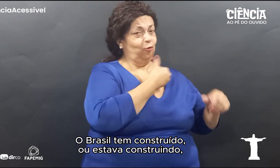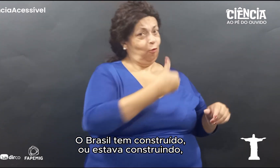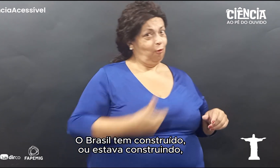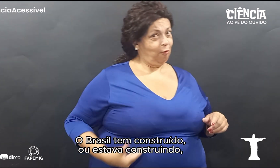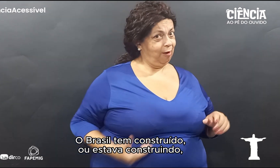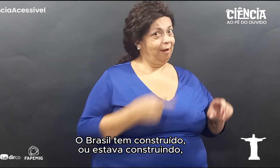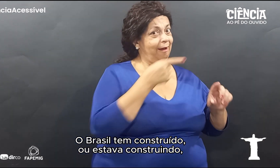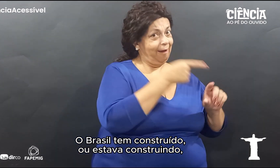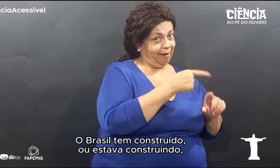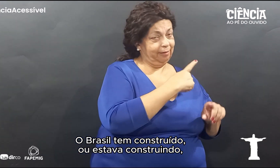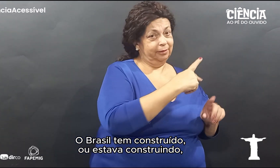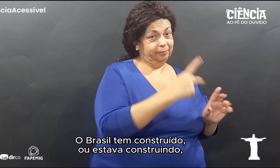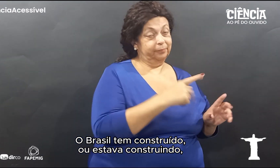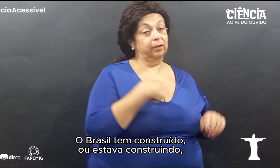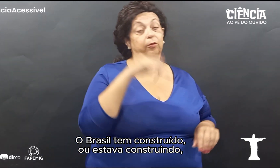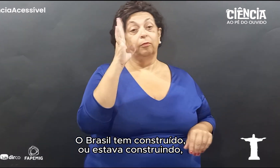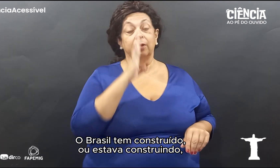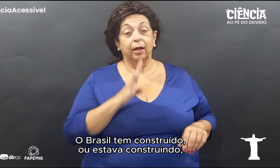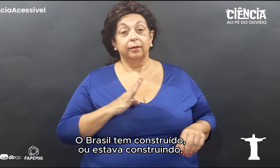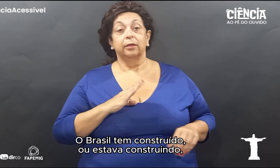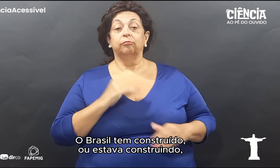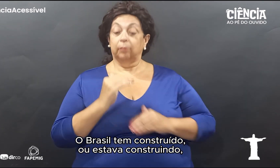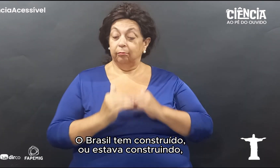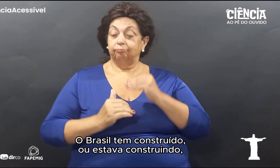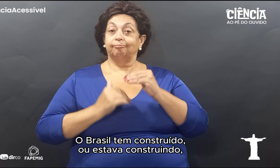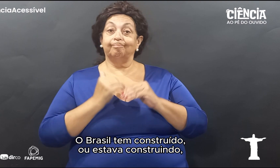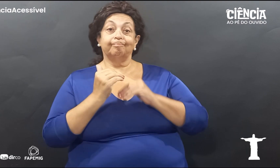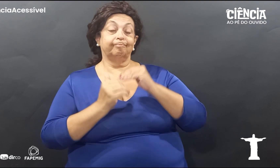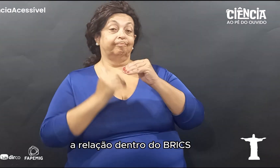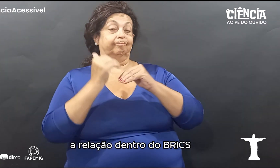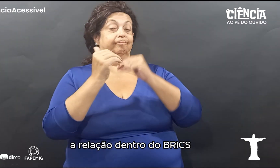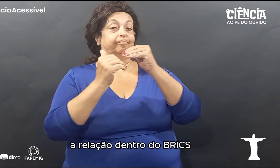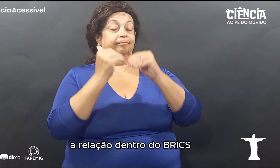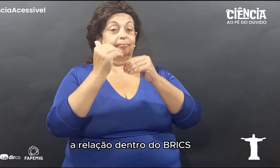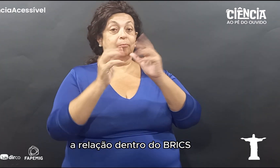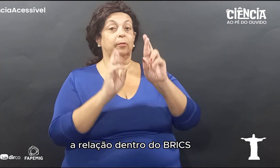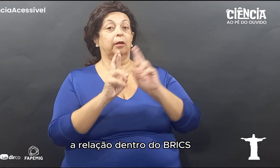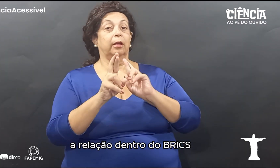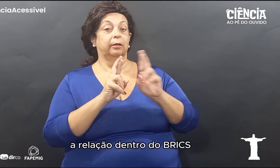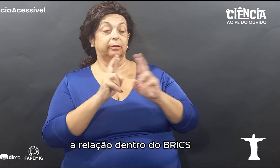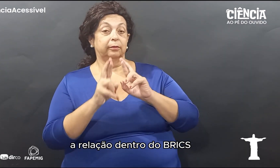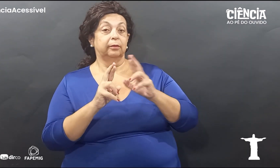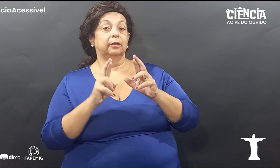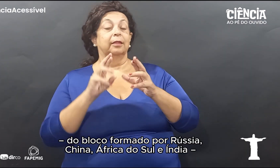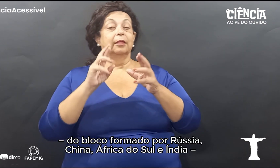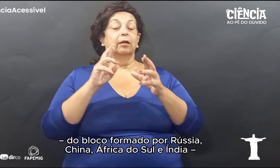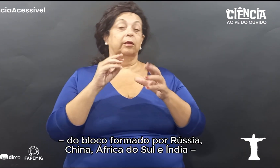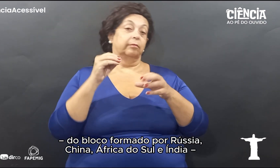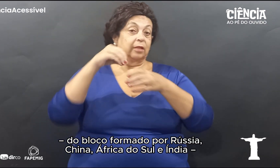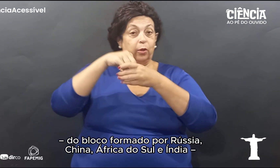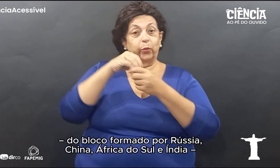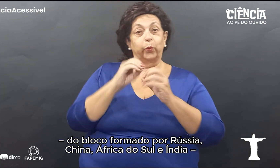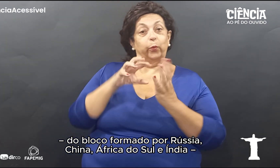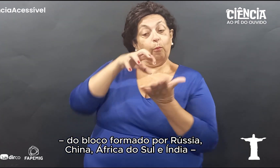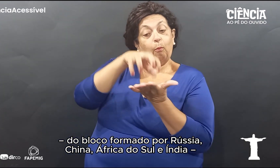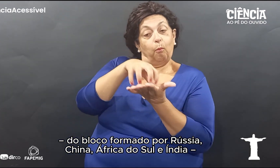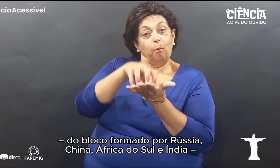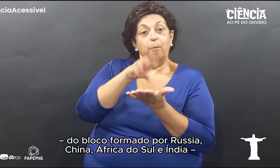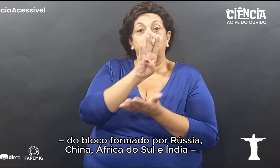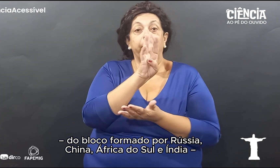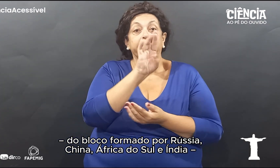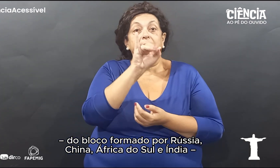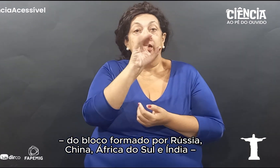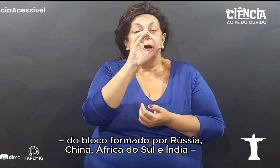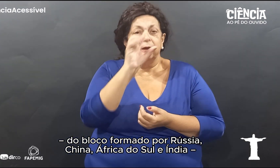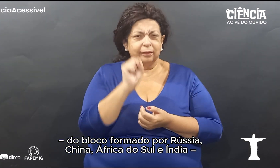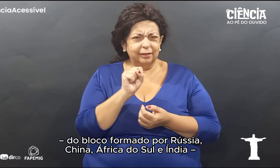O Brasil, ele tem construído, ou estava construindo, a relação dentro do BRICS, do bloco formado